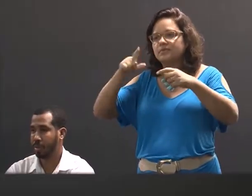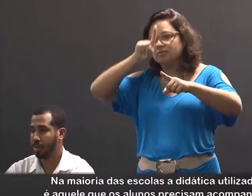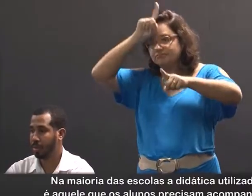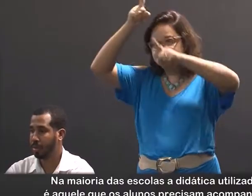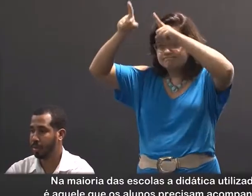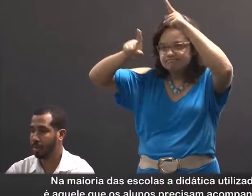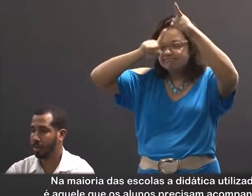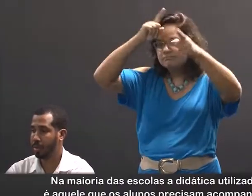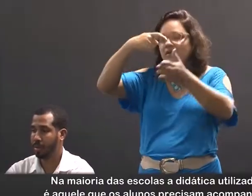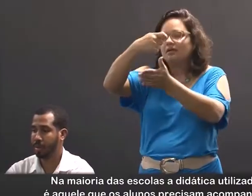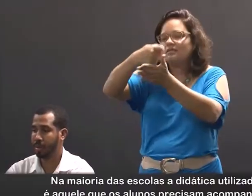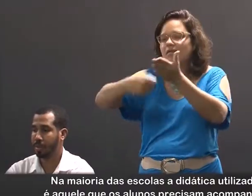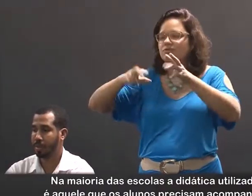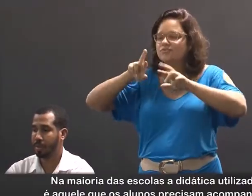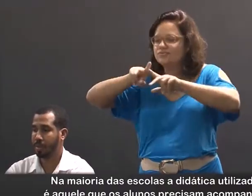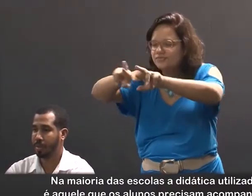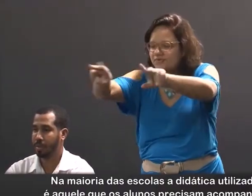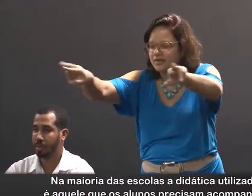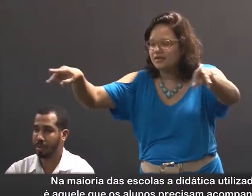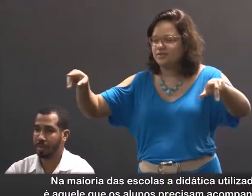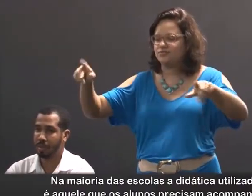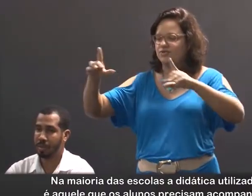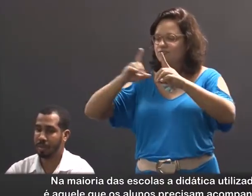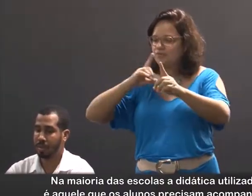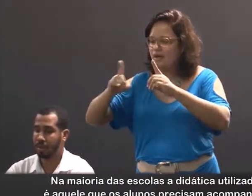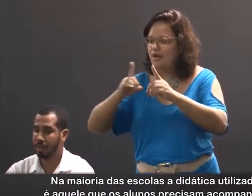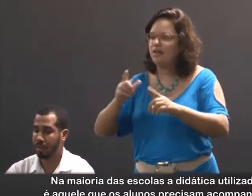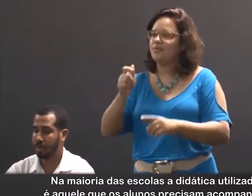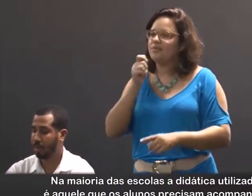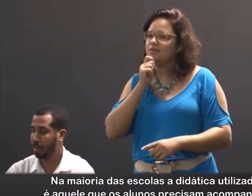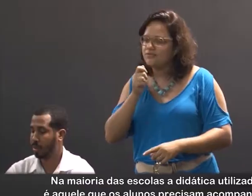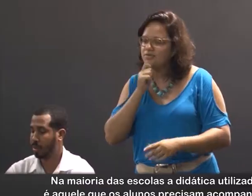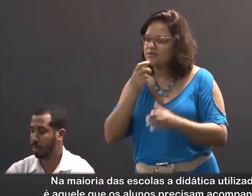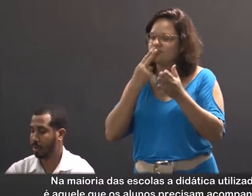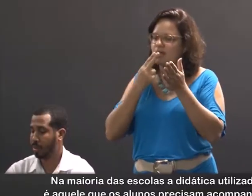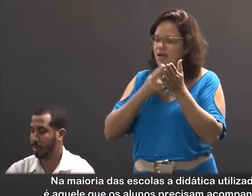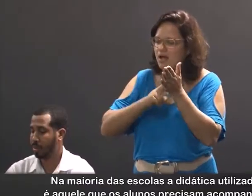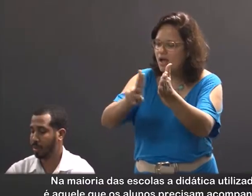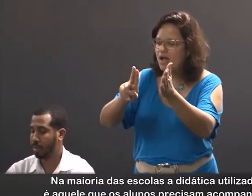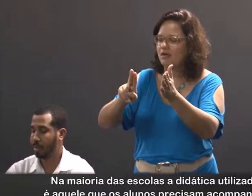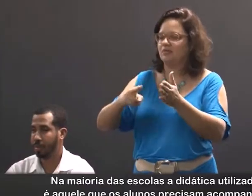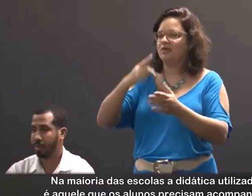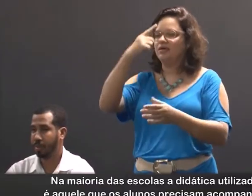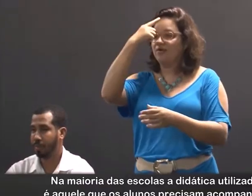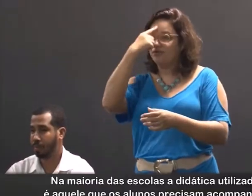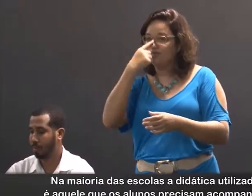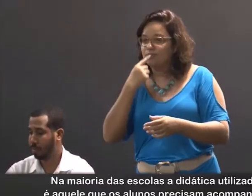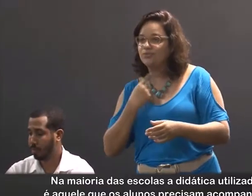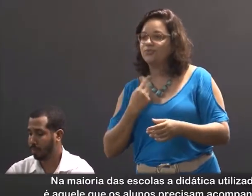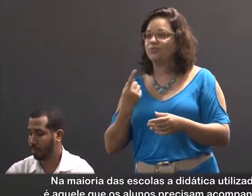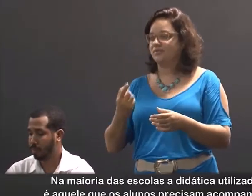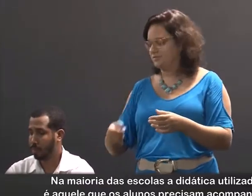na maioria das escolas, a didática utilizada é onde o aluno precisa acompanhar,